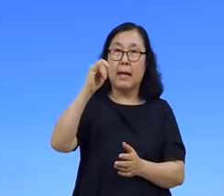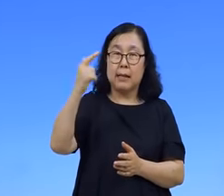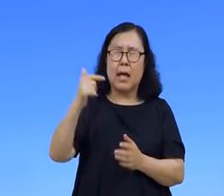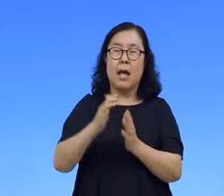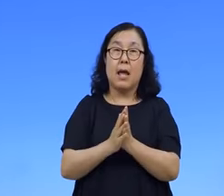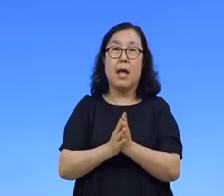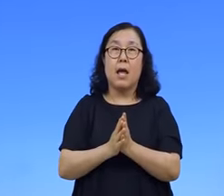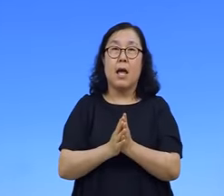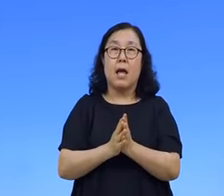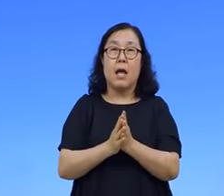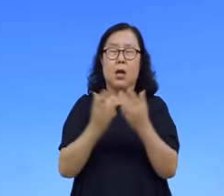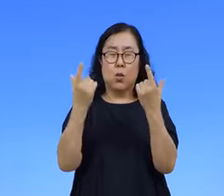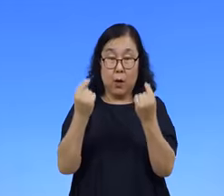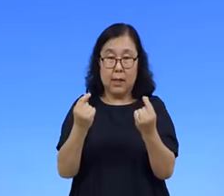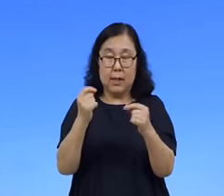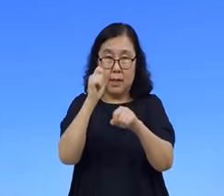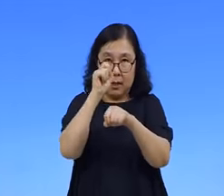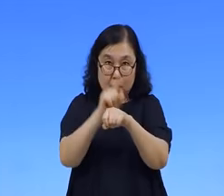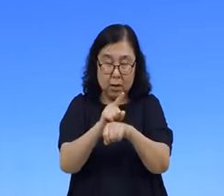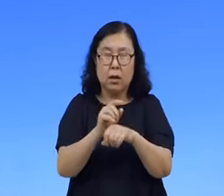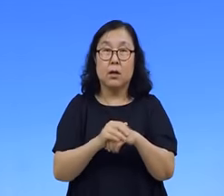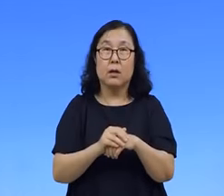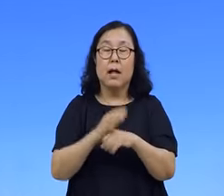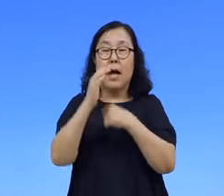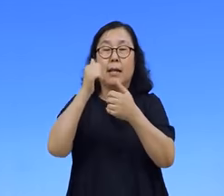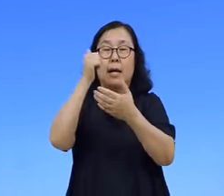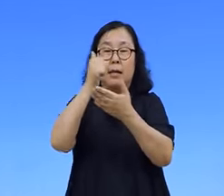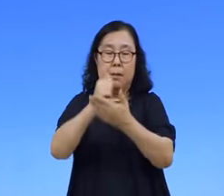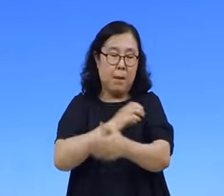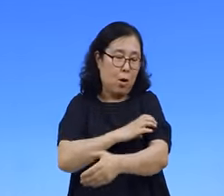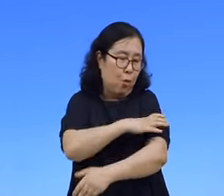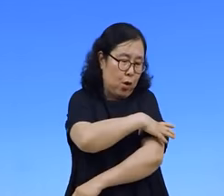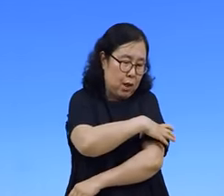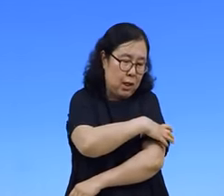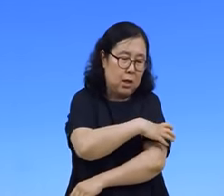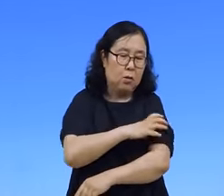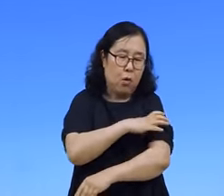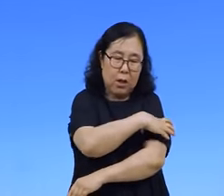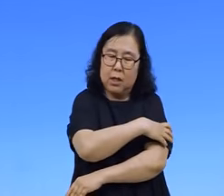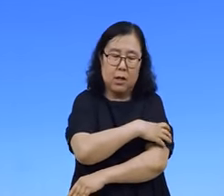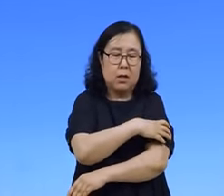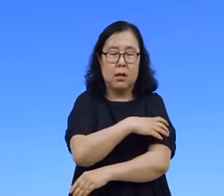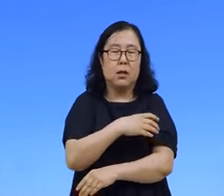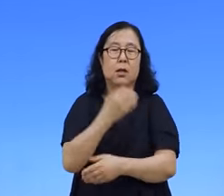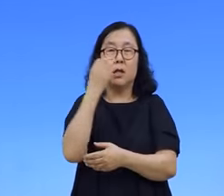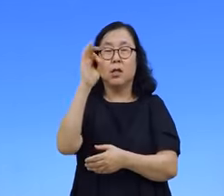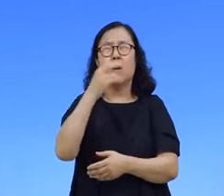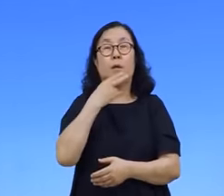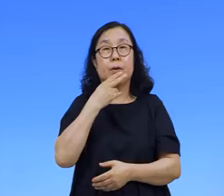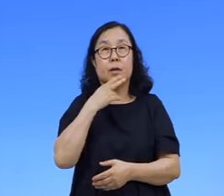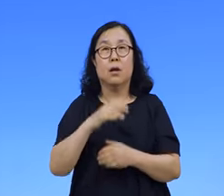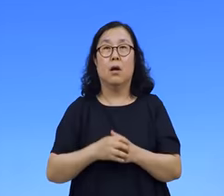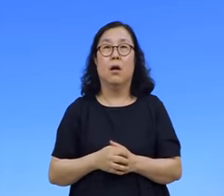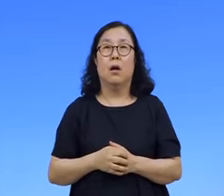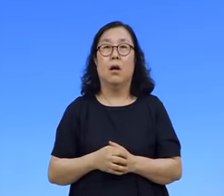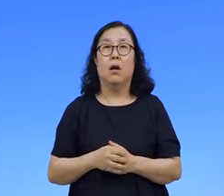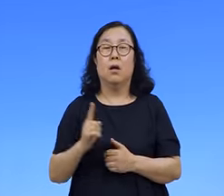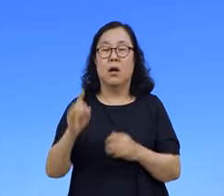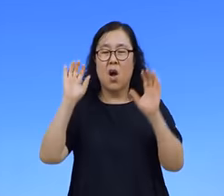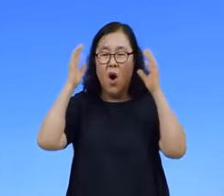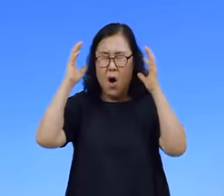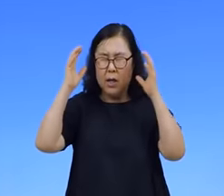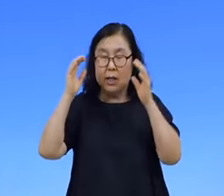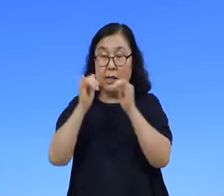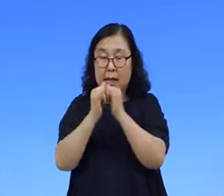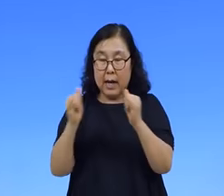없는 거예요. 설마 여러분 사울이 일시적으로 저 어린 놈을 갖다가 말이야 나는 천천히라 그러고 저놈의 자식은